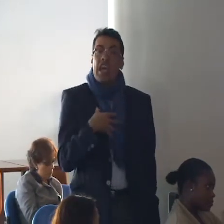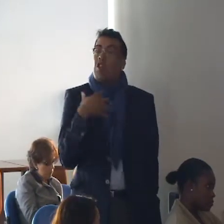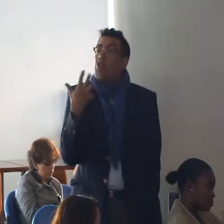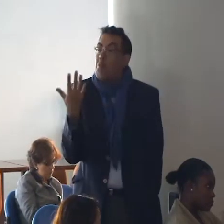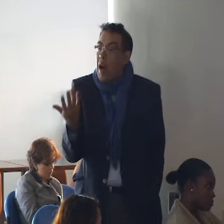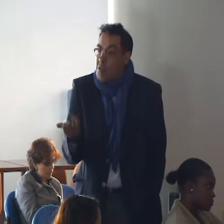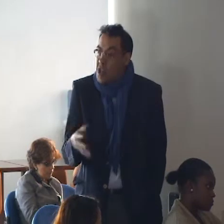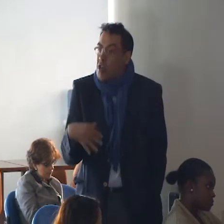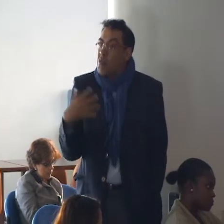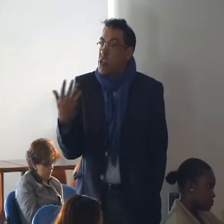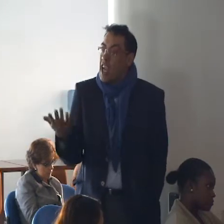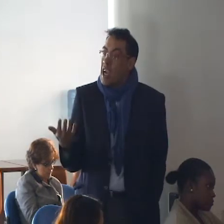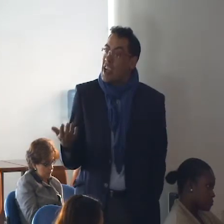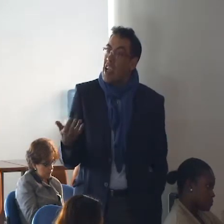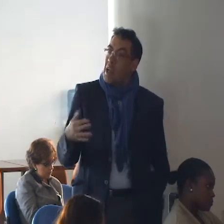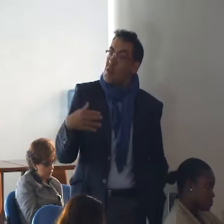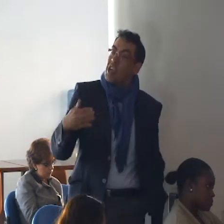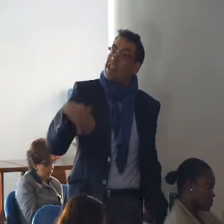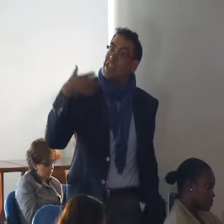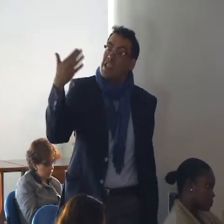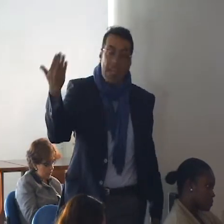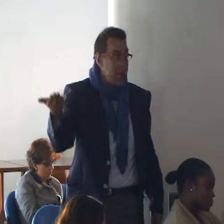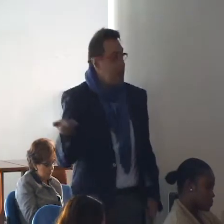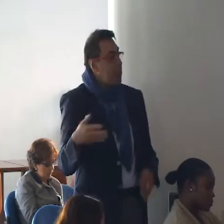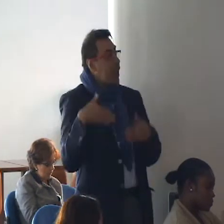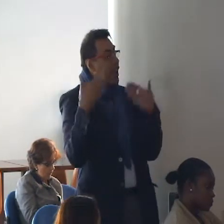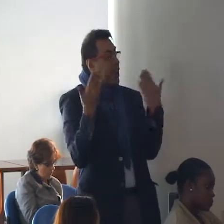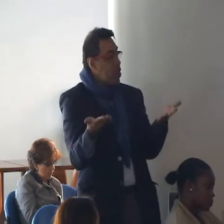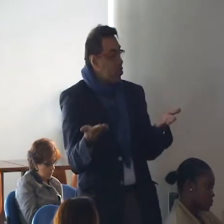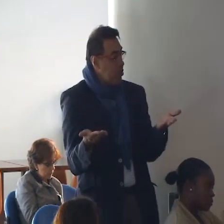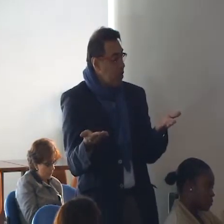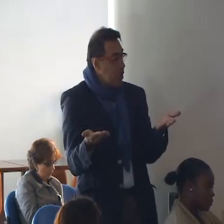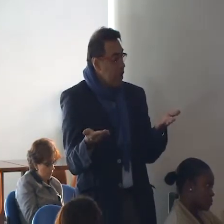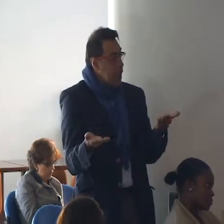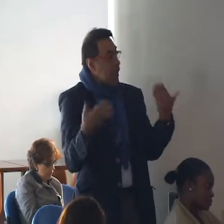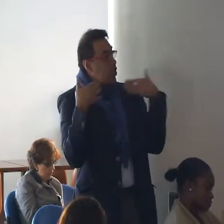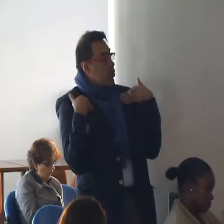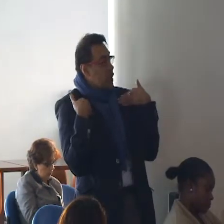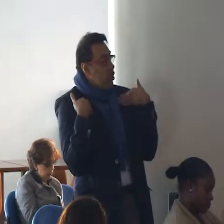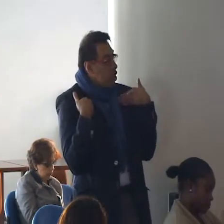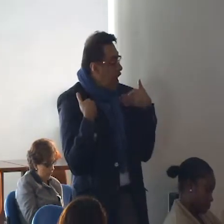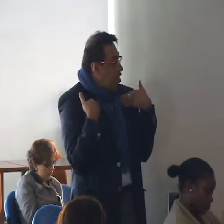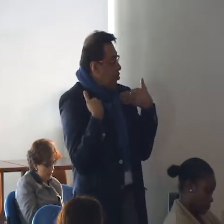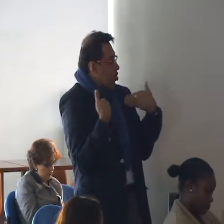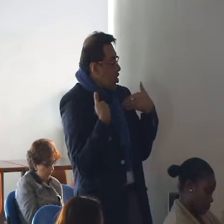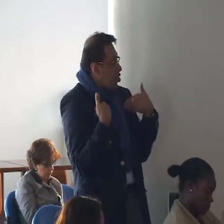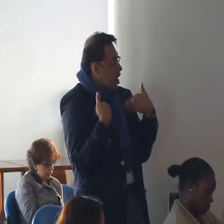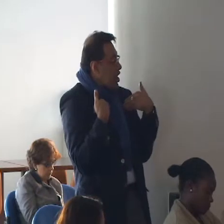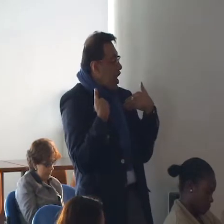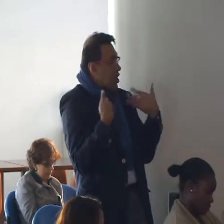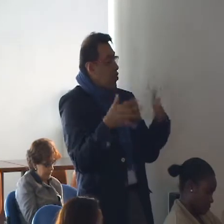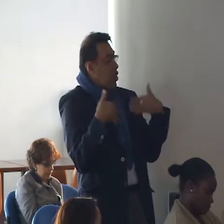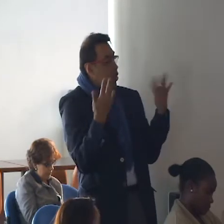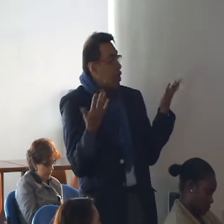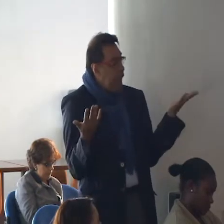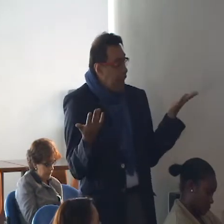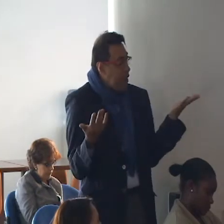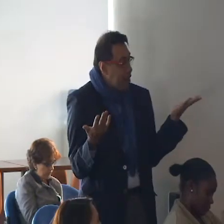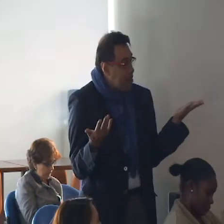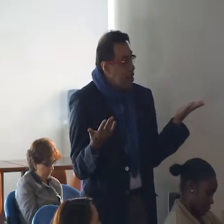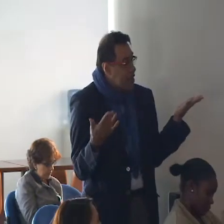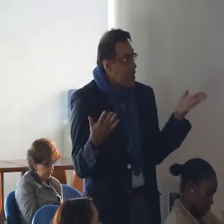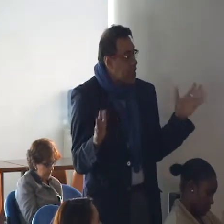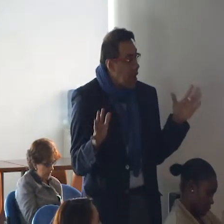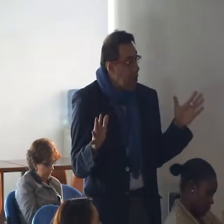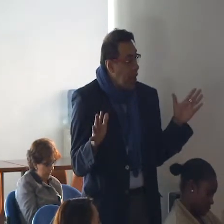las personas que nos vamos a comunicar. Creemos que el sistema es para el niño, y que yo no tengo nada, como yo tengo realidad, no